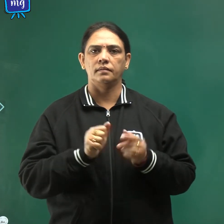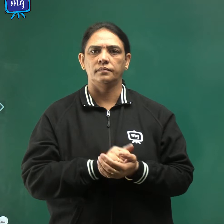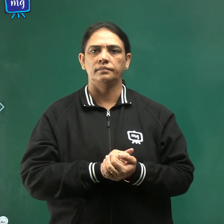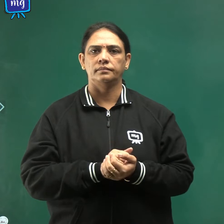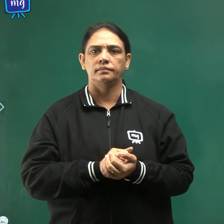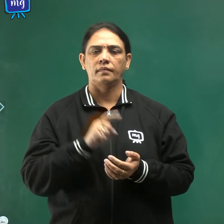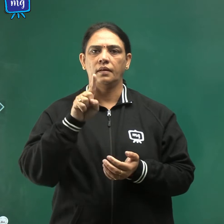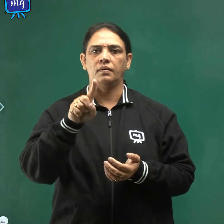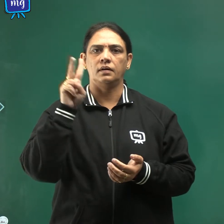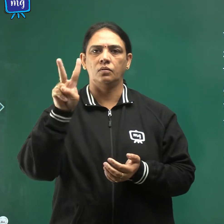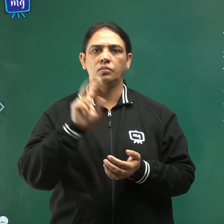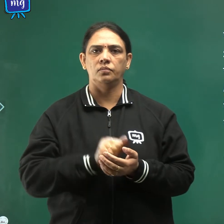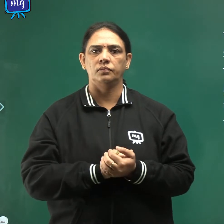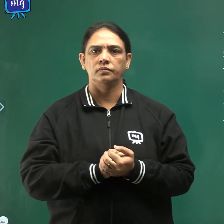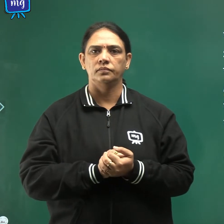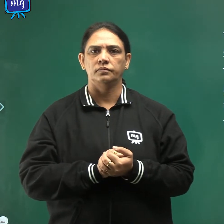12,